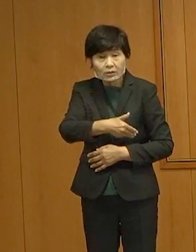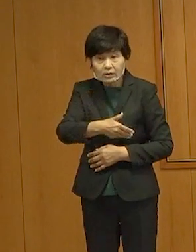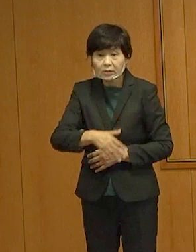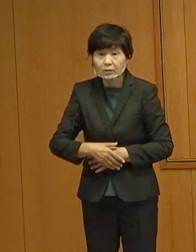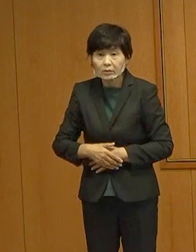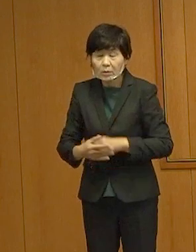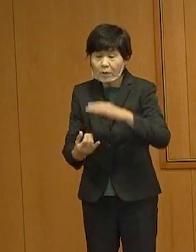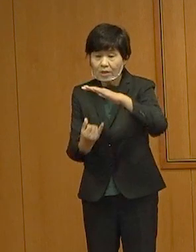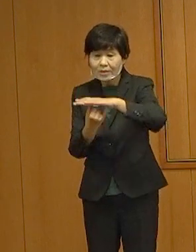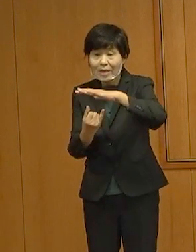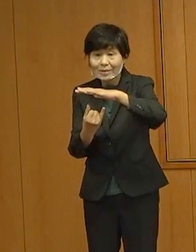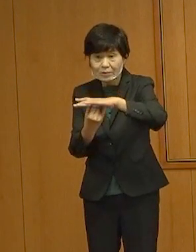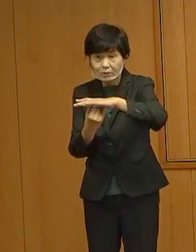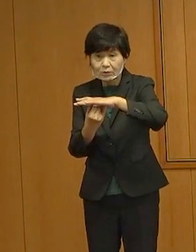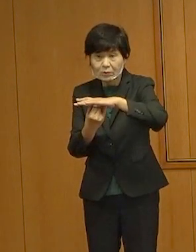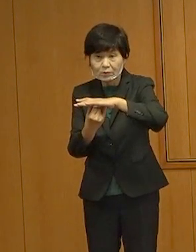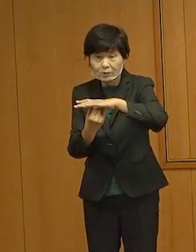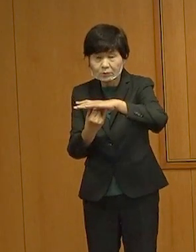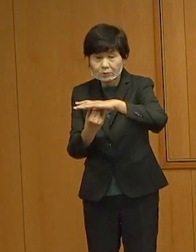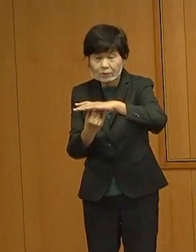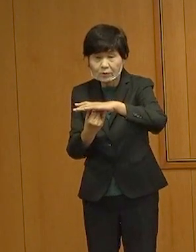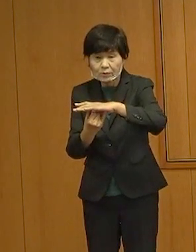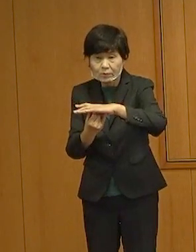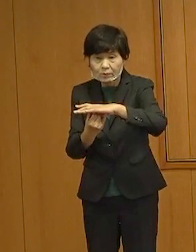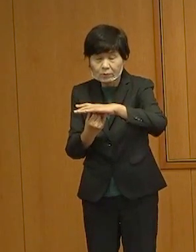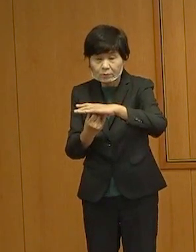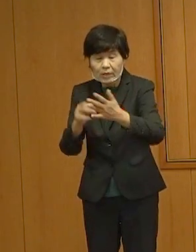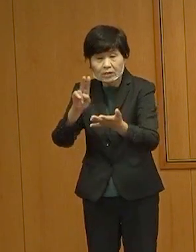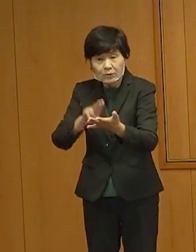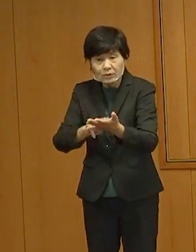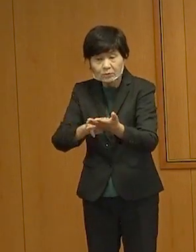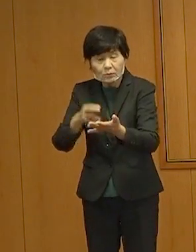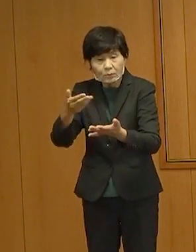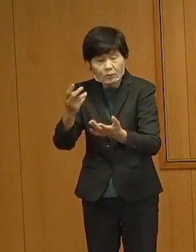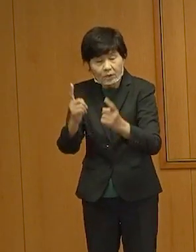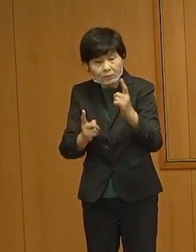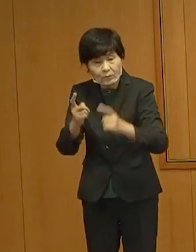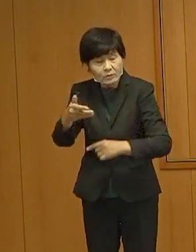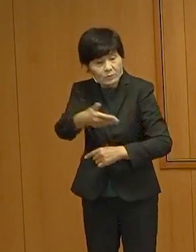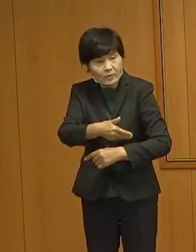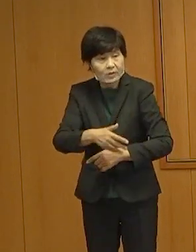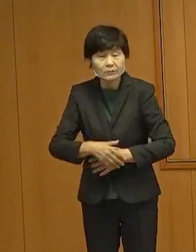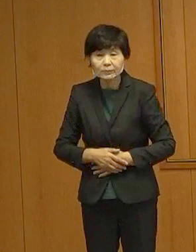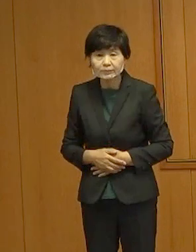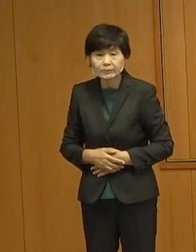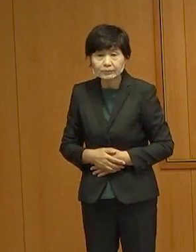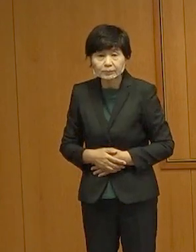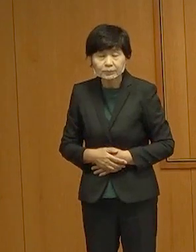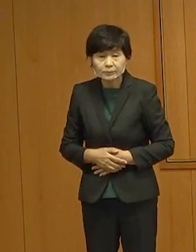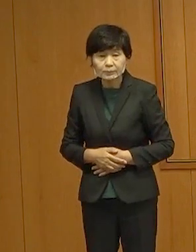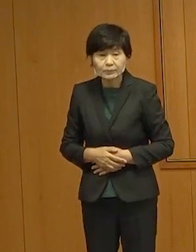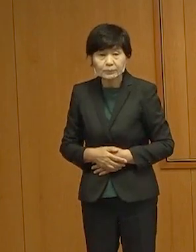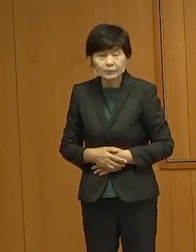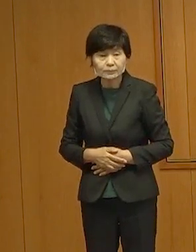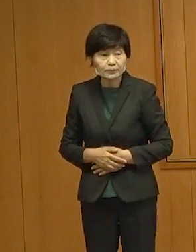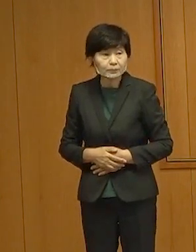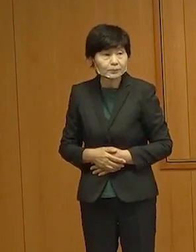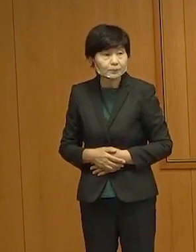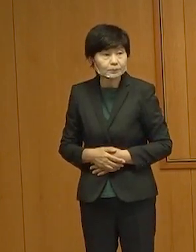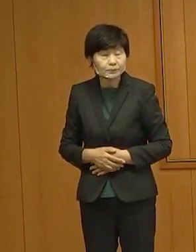員数は設けてないのは、設けてるのか設けてないのかというの は、はい、ちょっと数をまた